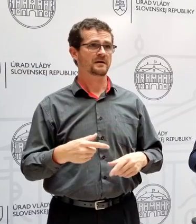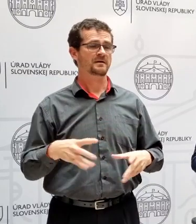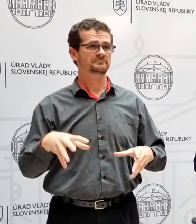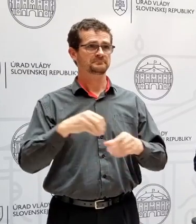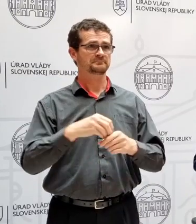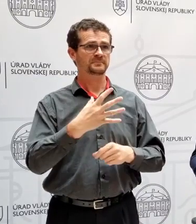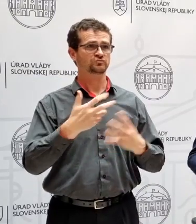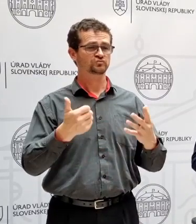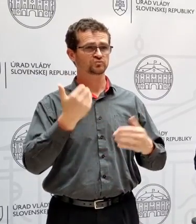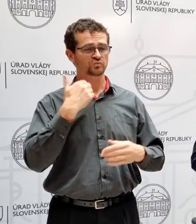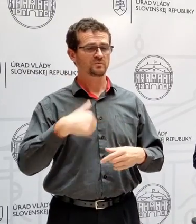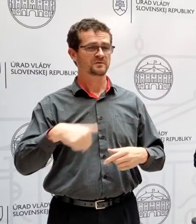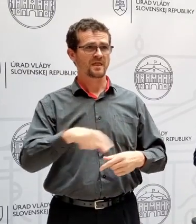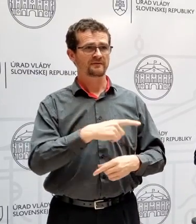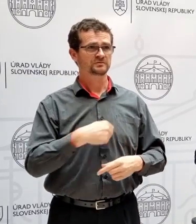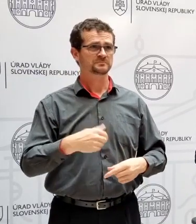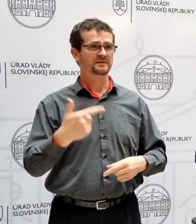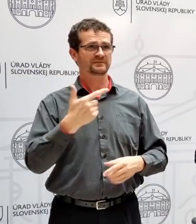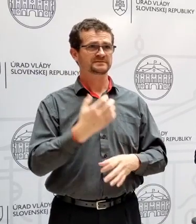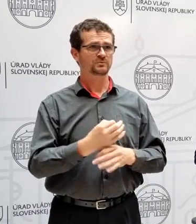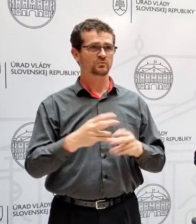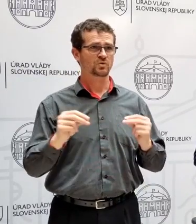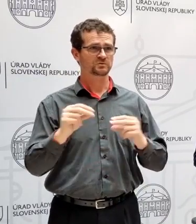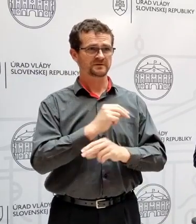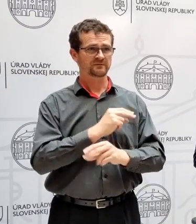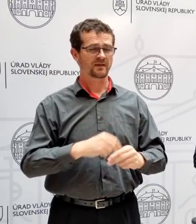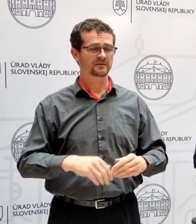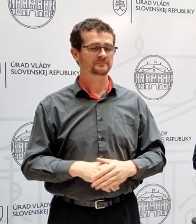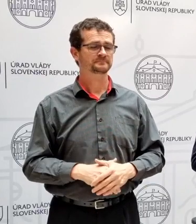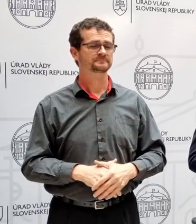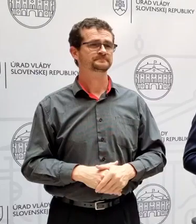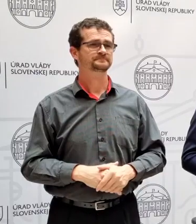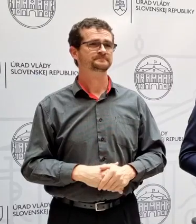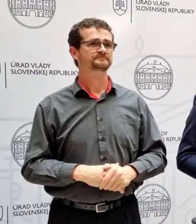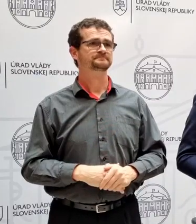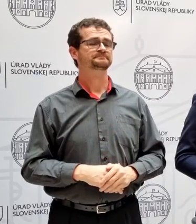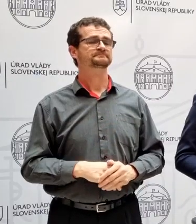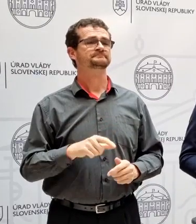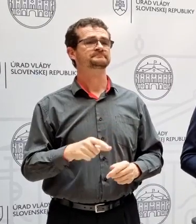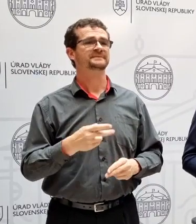sa 5-6 ľudí a sme sa navzájom 20 minút porozprávali.